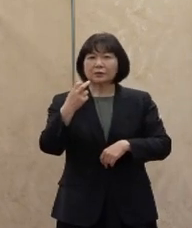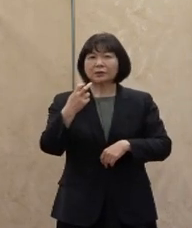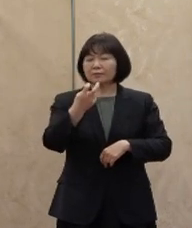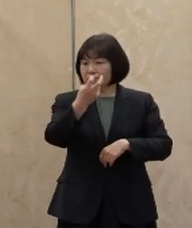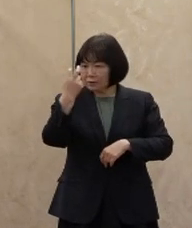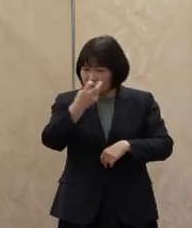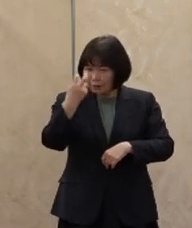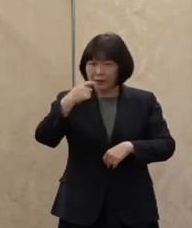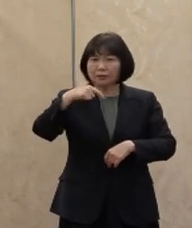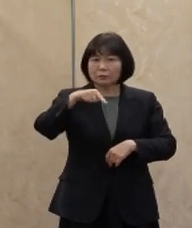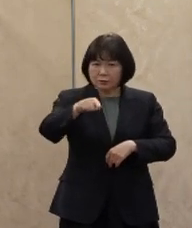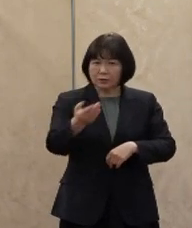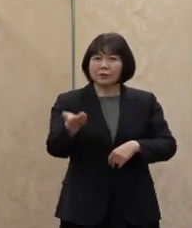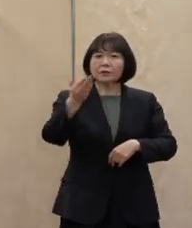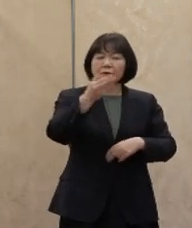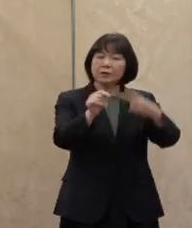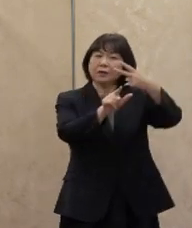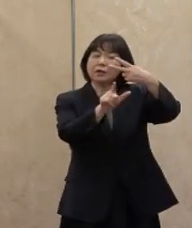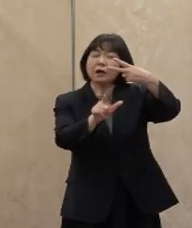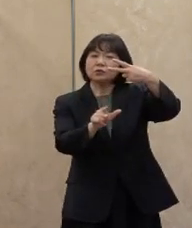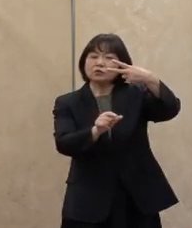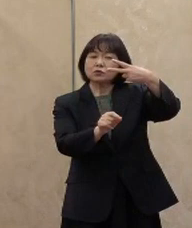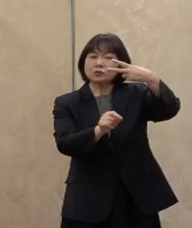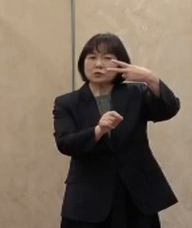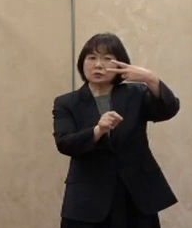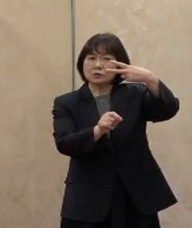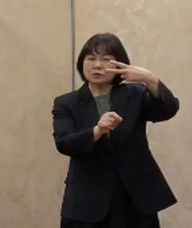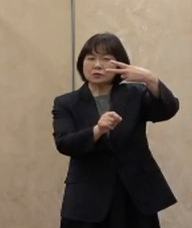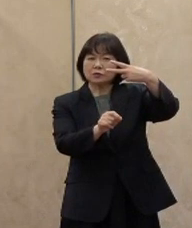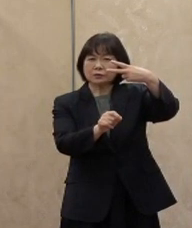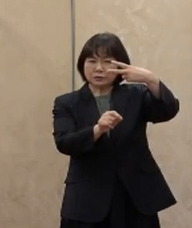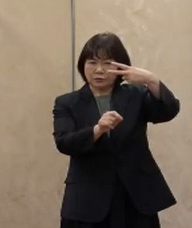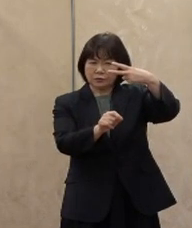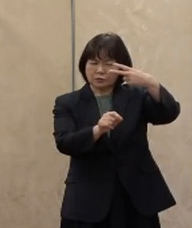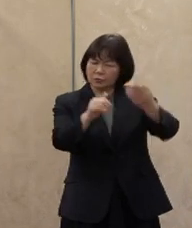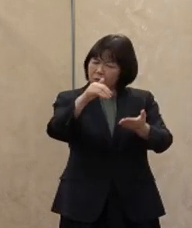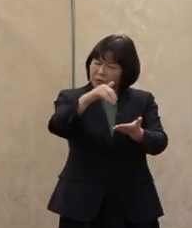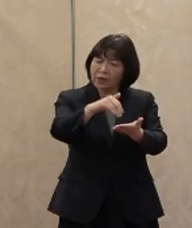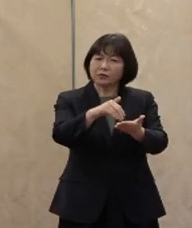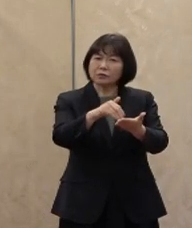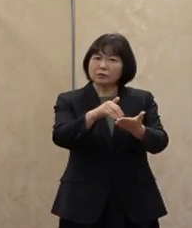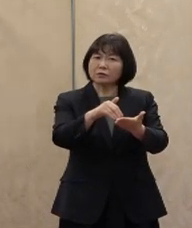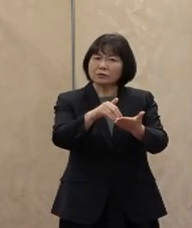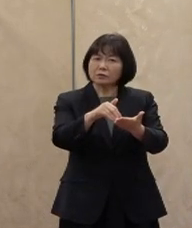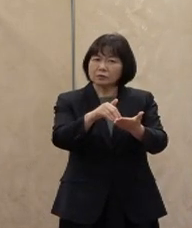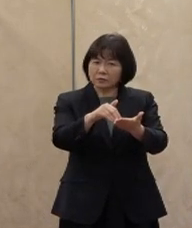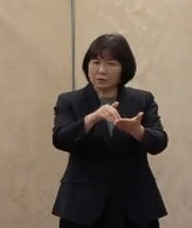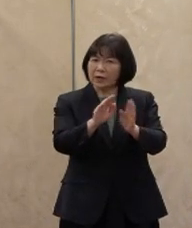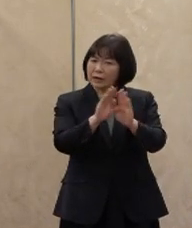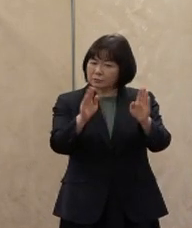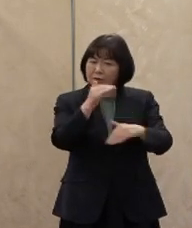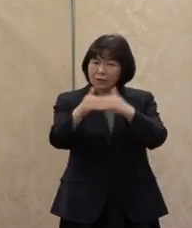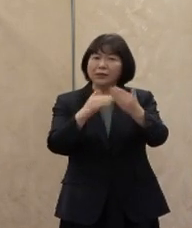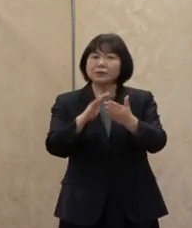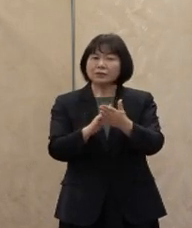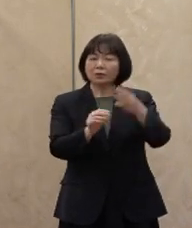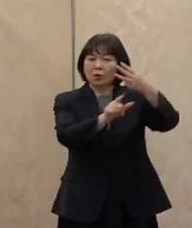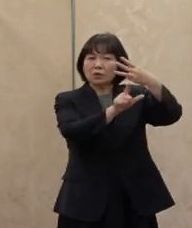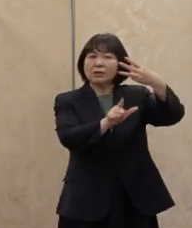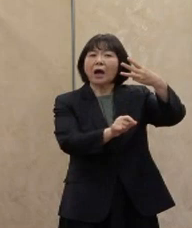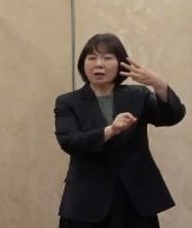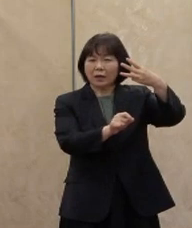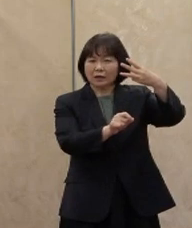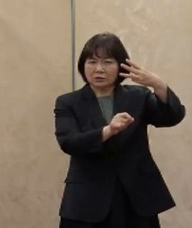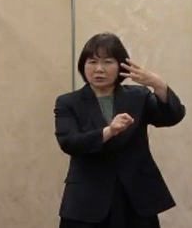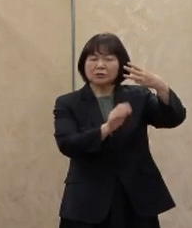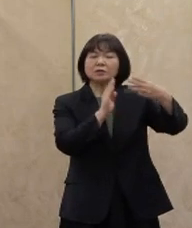して、この2月の、まあ、下旬に、まあ、始まるという総理の話ですけど、まあ、それは3月の